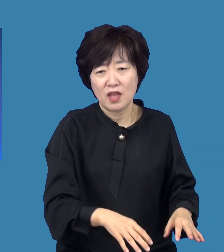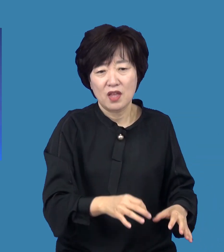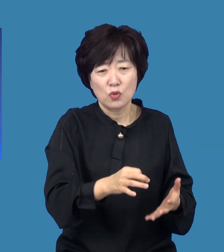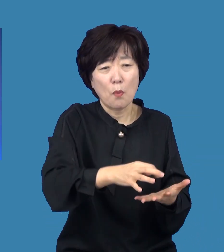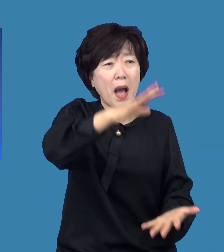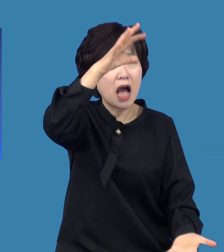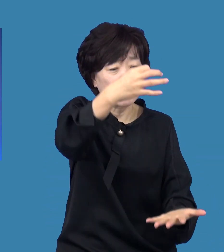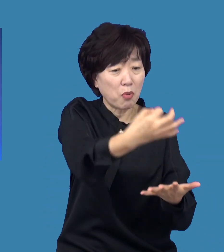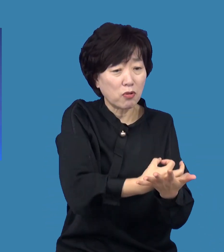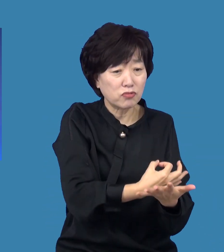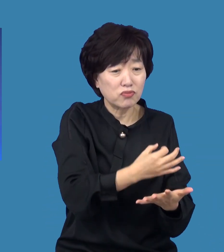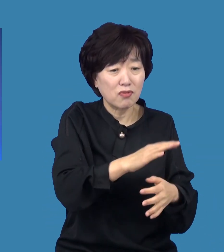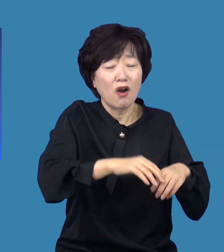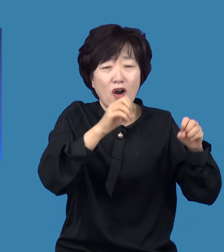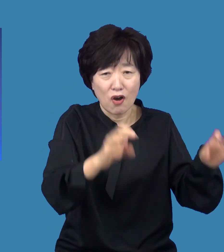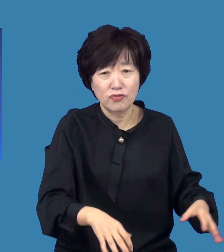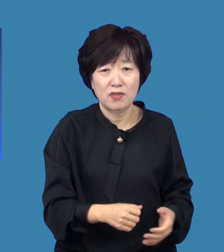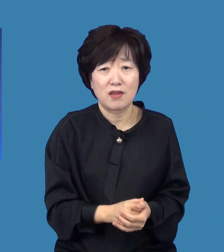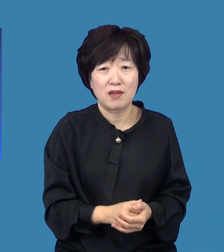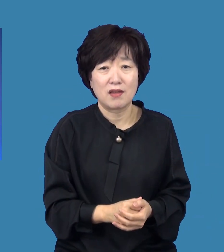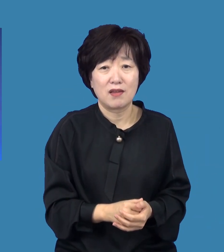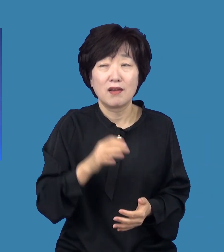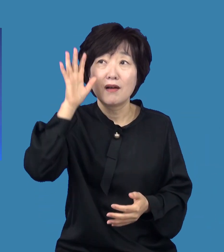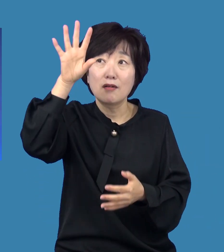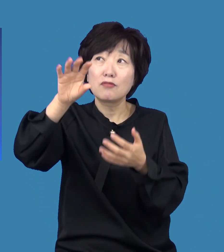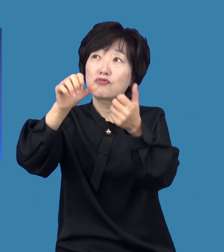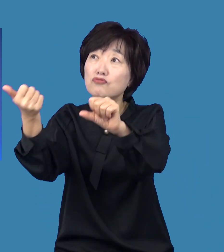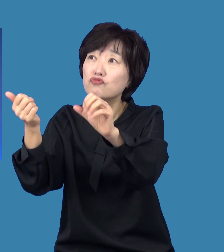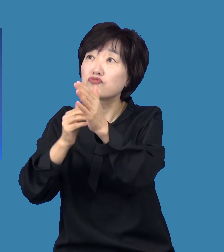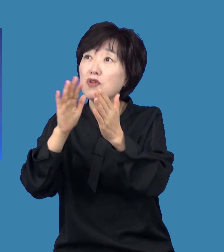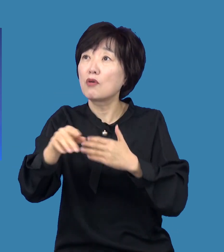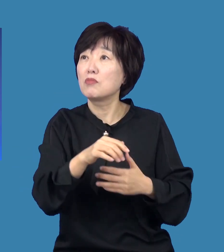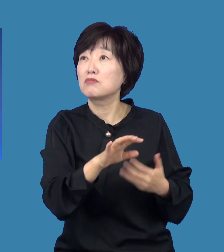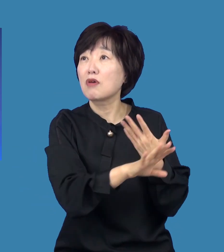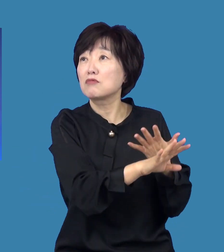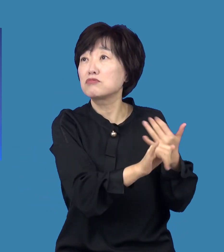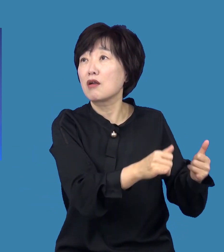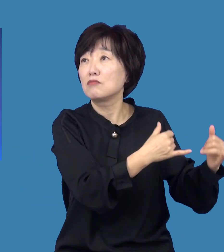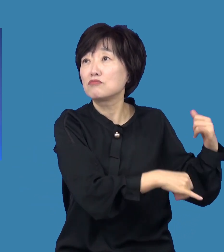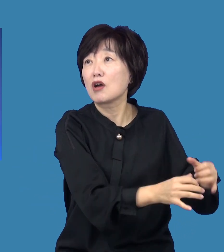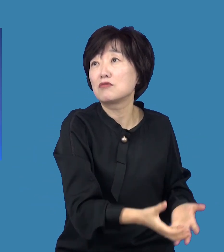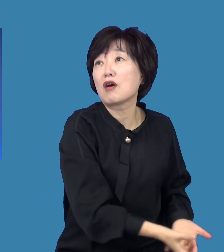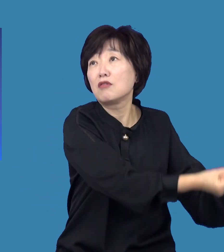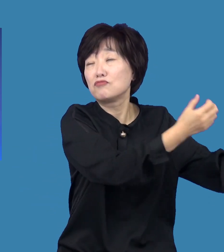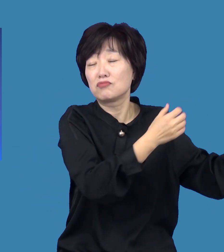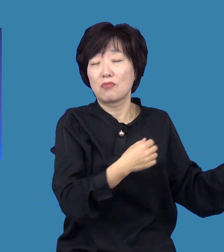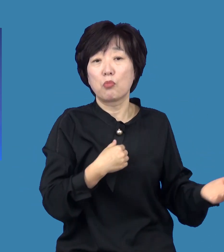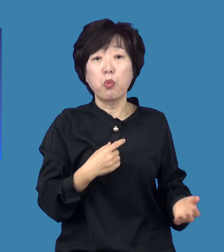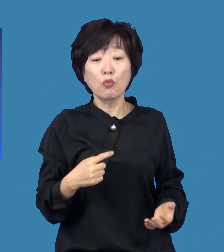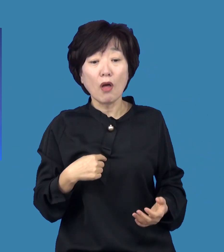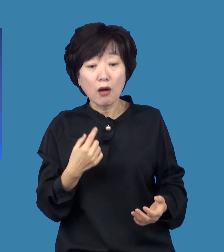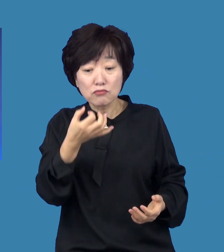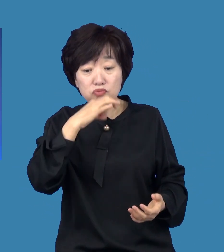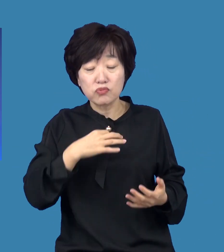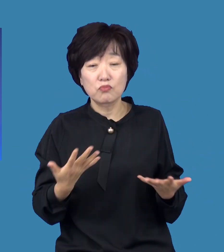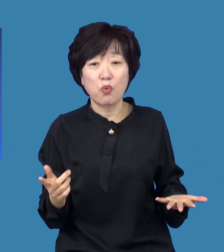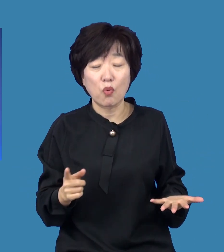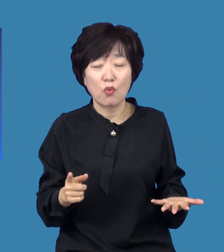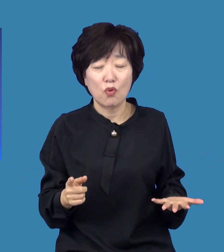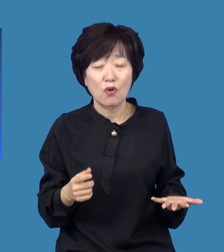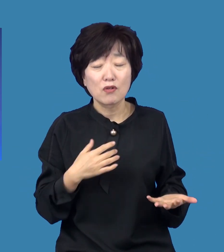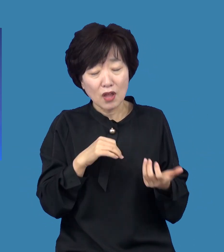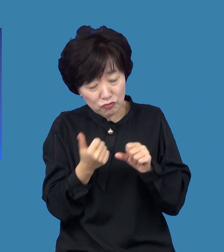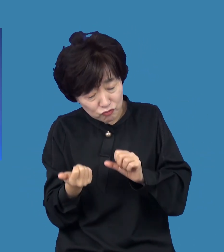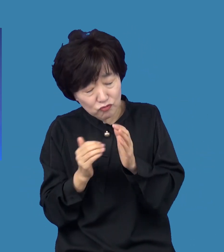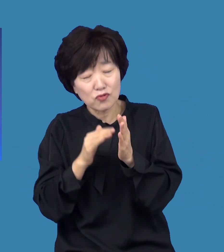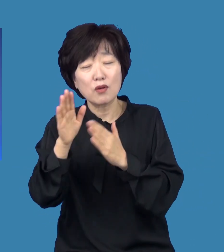소용이 있습니까? 어차피 죽고 나면 다 다른 사람 것이 될 텐데. 그러니까 우리가 이 세상을 떠나고 나면 누군가 다른 사람이 차지할 거